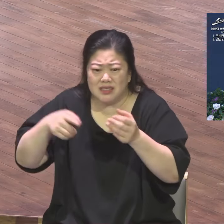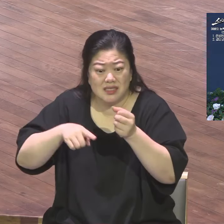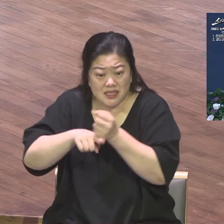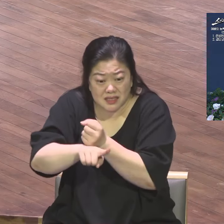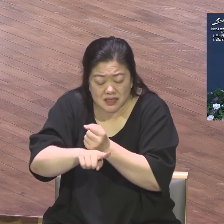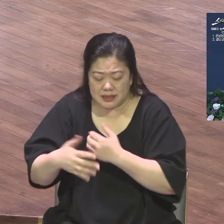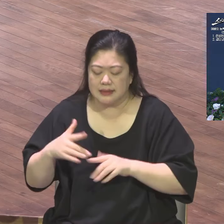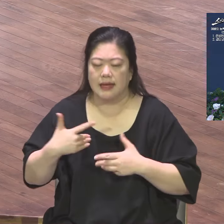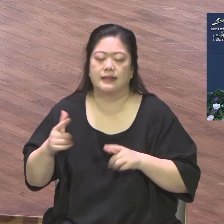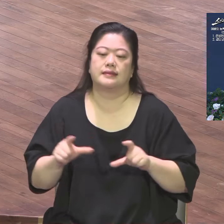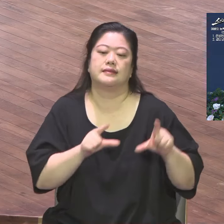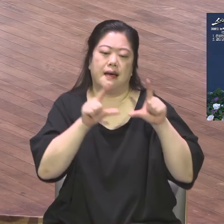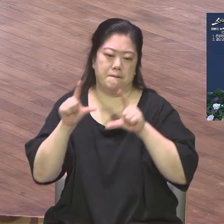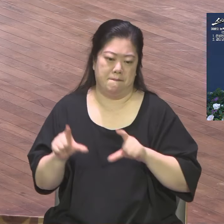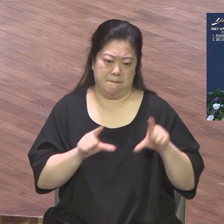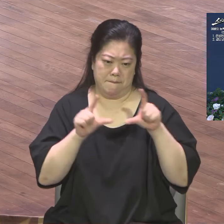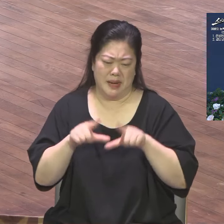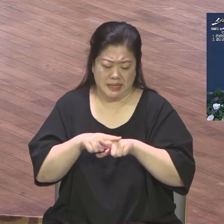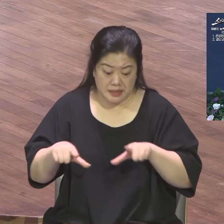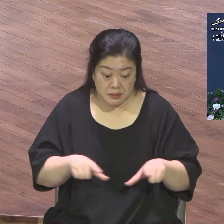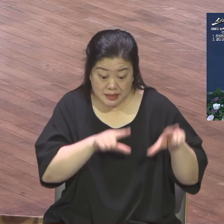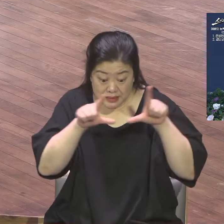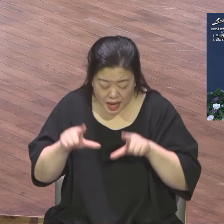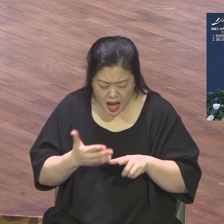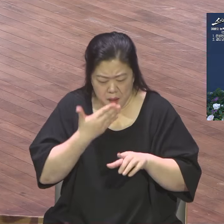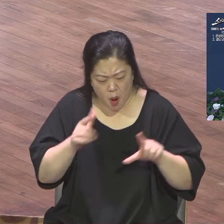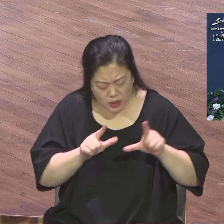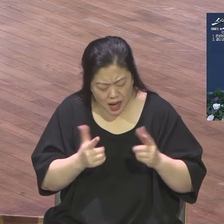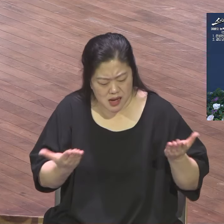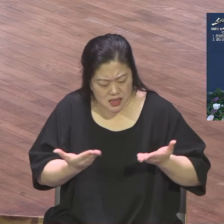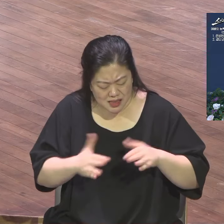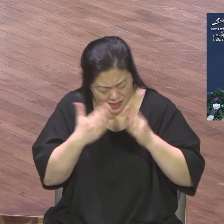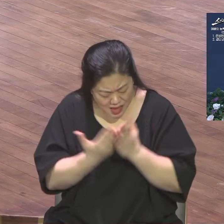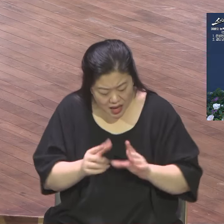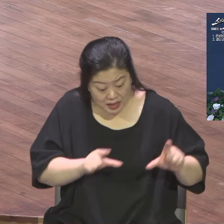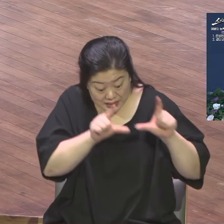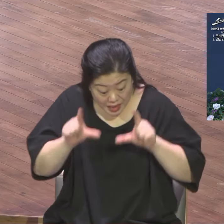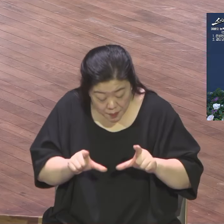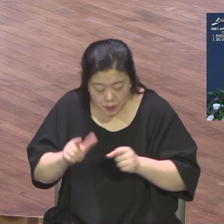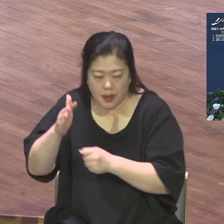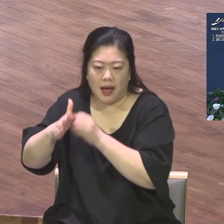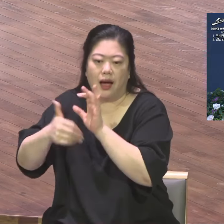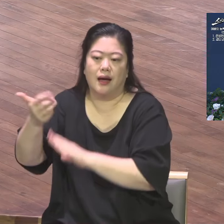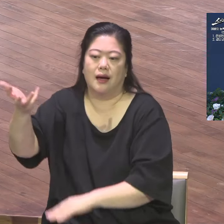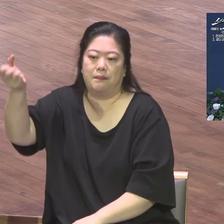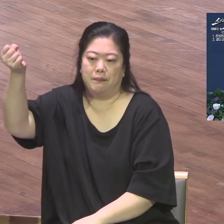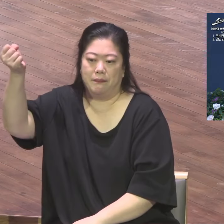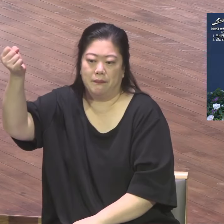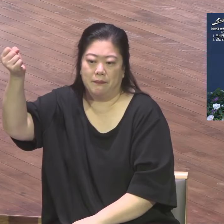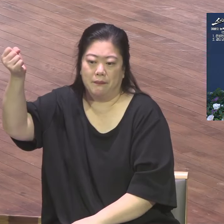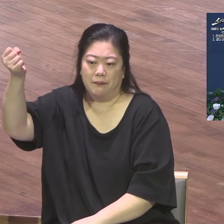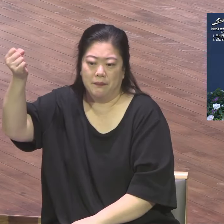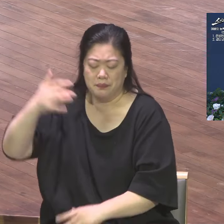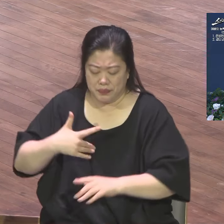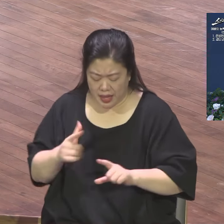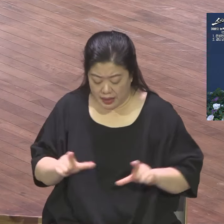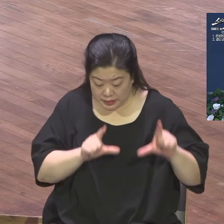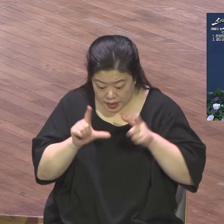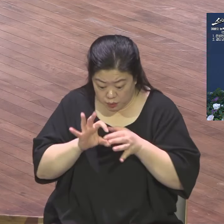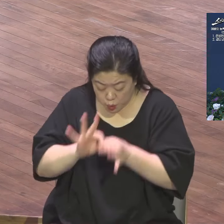된다. 삶이 예배가 돼야 된다는 거예요. 우리 삶 속에서 하나님을 영화롭게 하는 예배자로 쓰라는